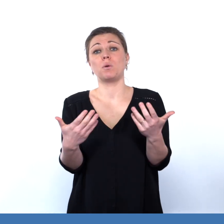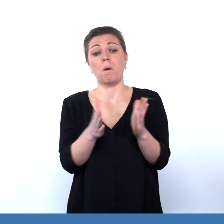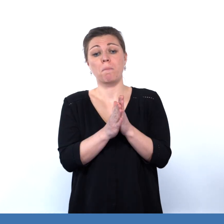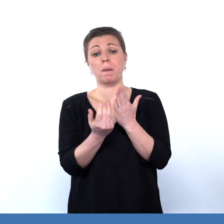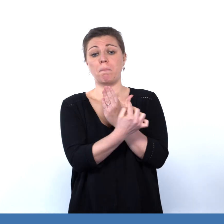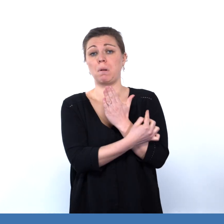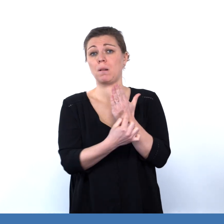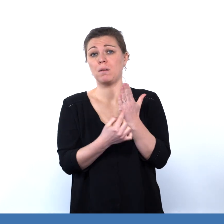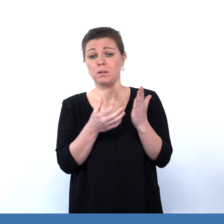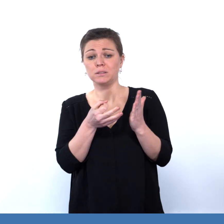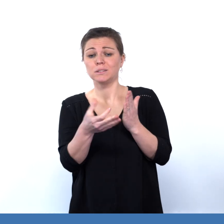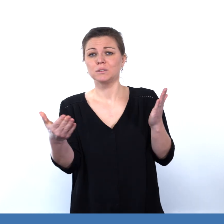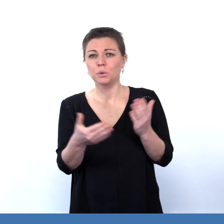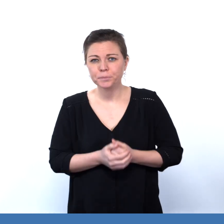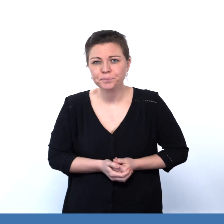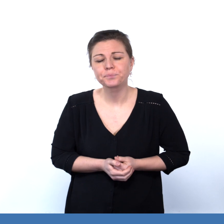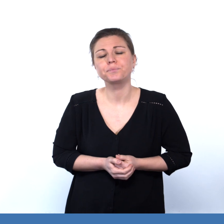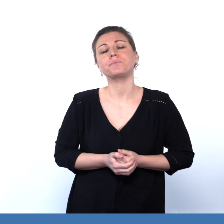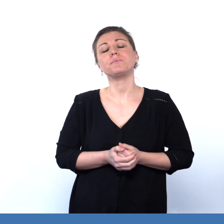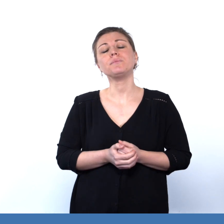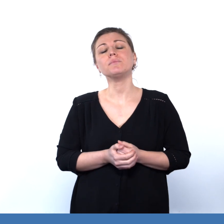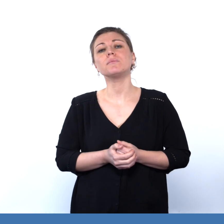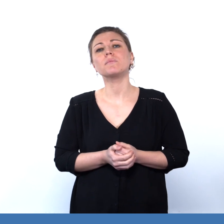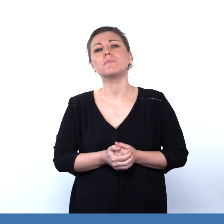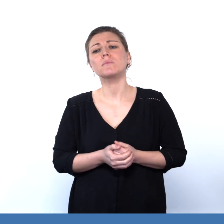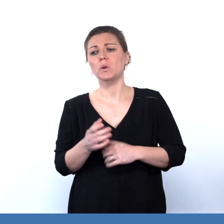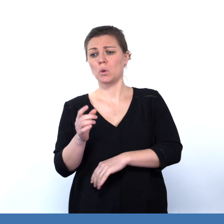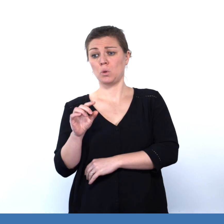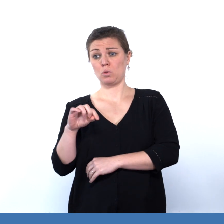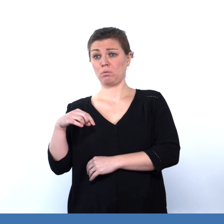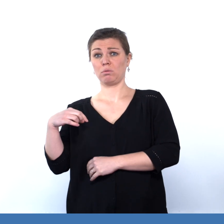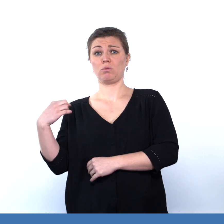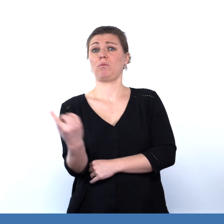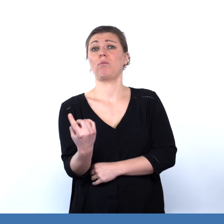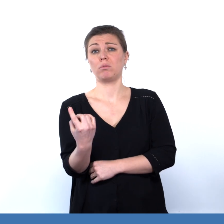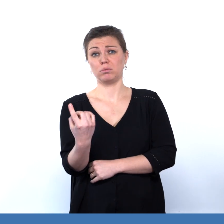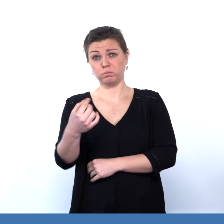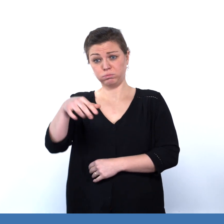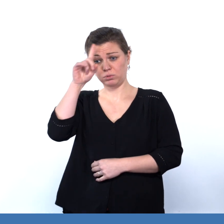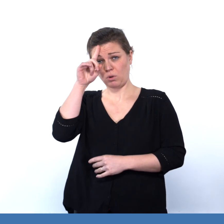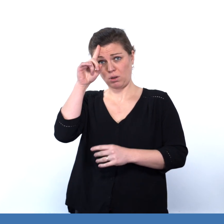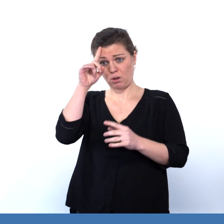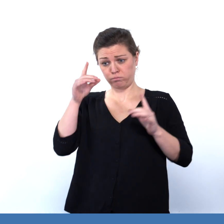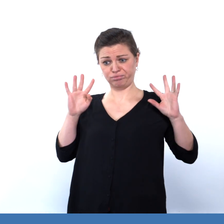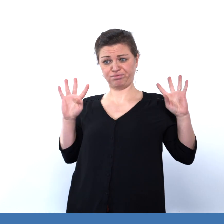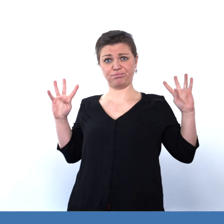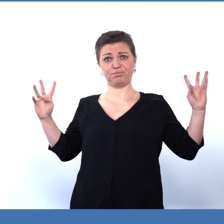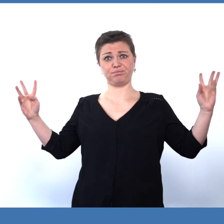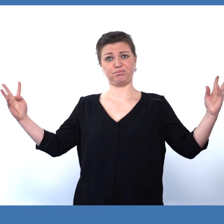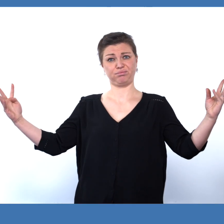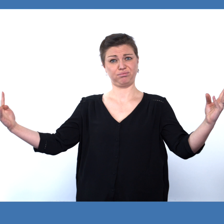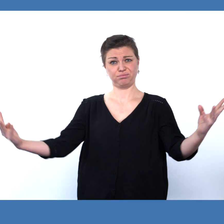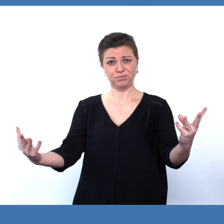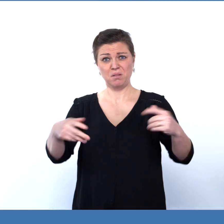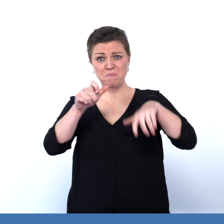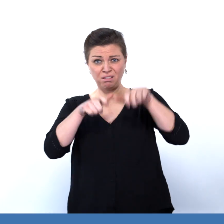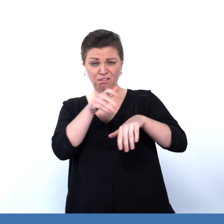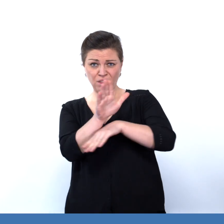où il est dit ceci, c'est dans Hébreux chapitre 12 verset 1er. Nous tous aussi, puisque nous sommes environnés d'une si grande nuée de